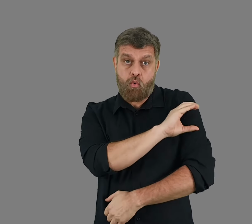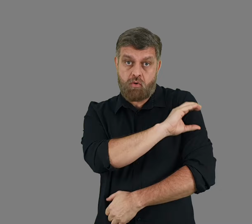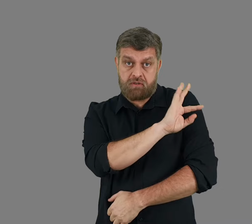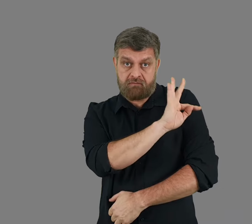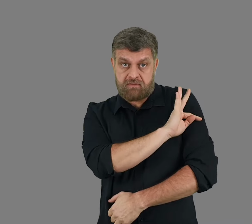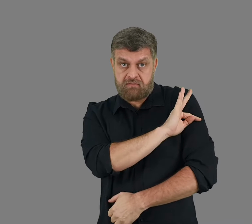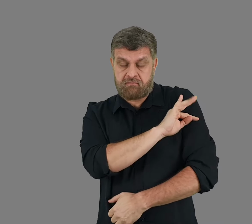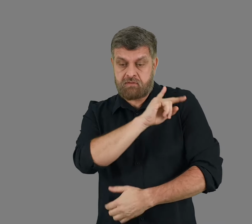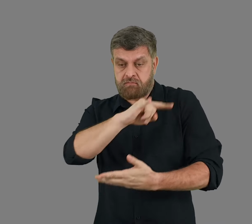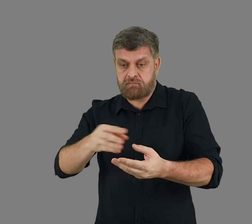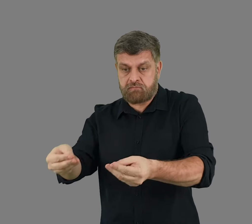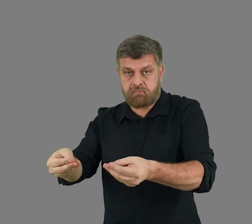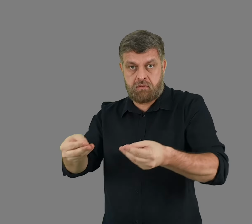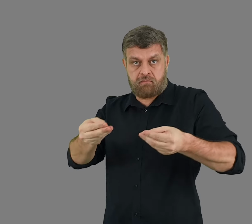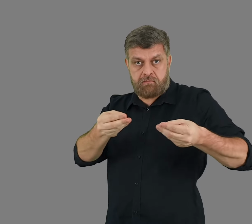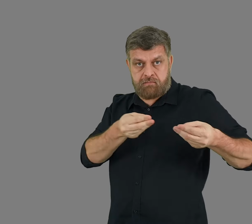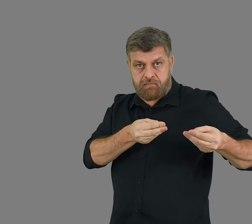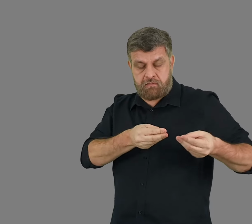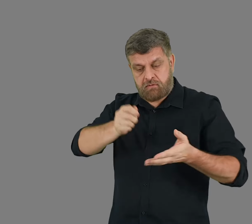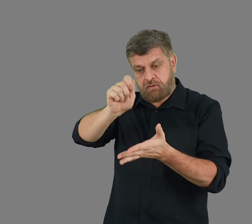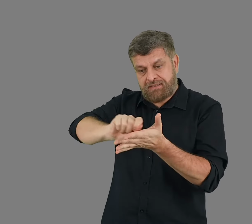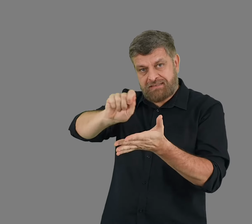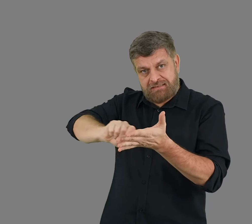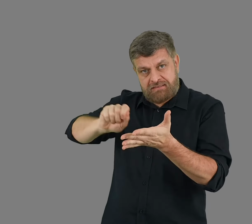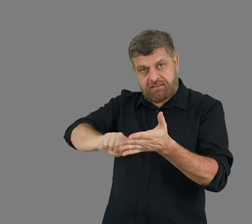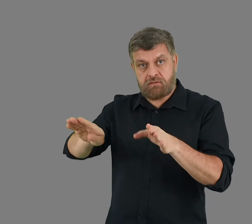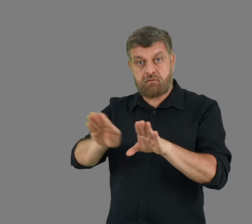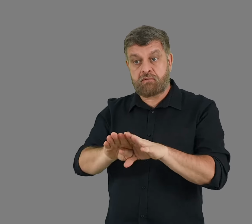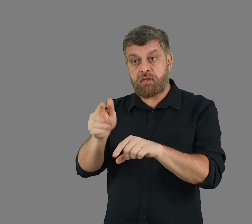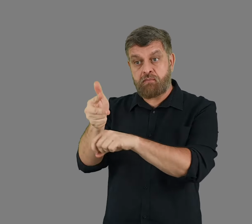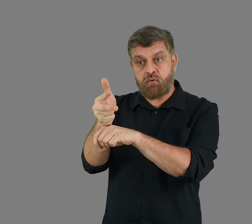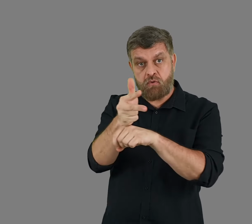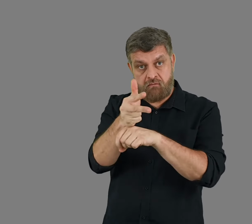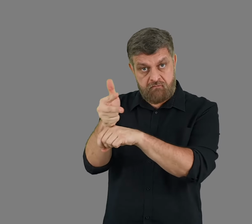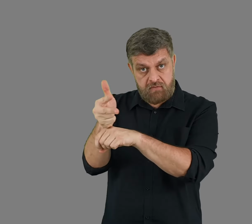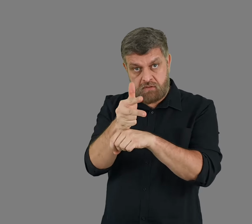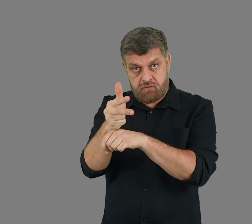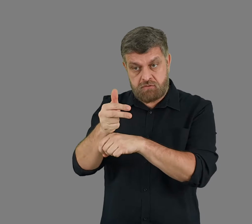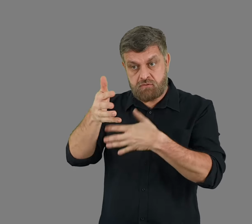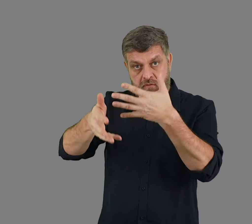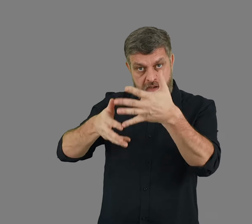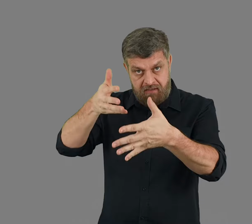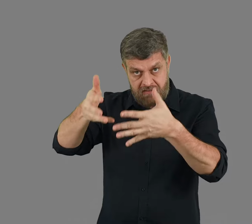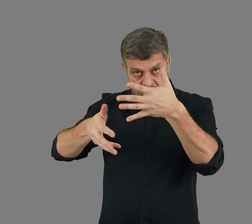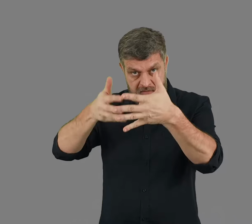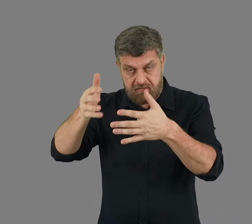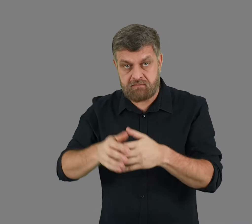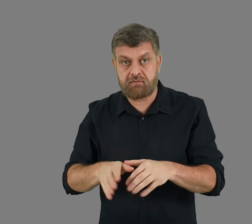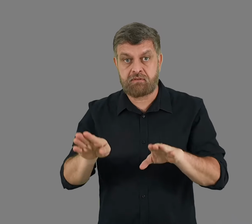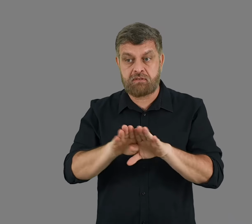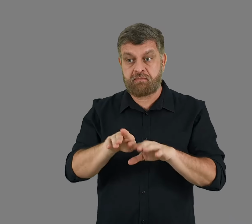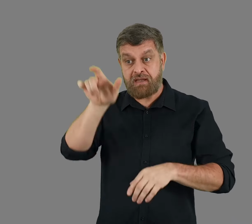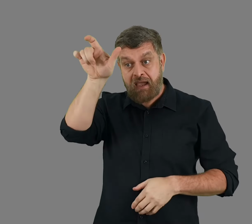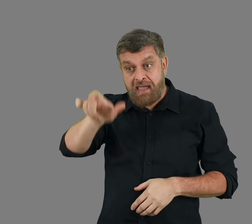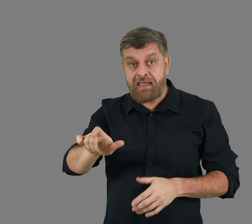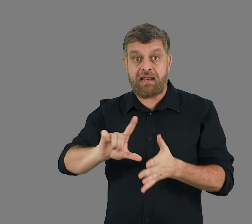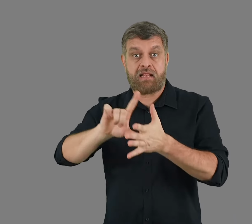notificação extrajudicial, por escrito e por mídia acessível, dos fatos a ele imputados, para que apresente sua defesa prévia da